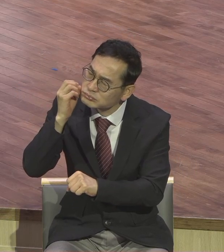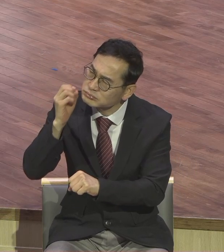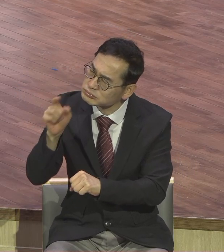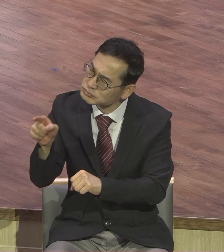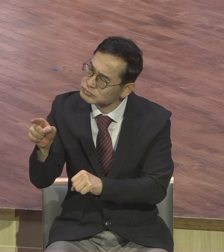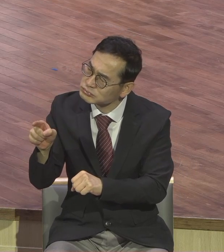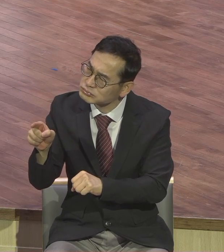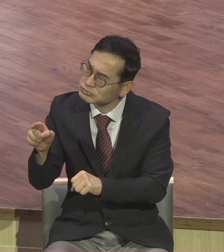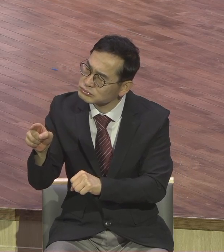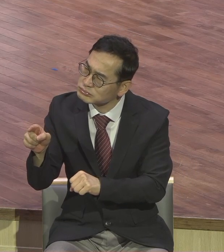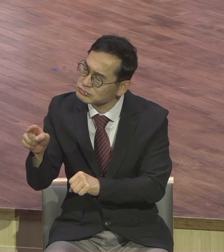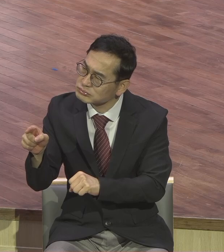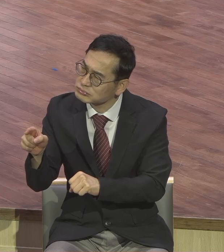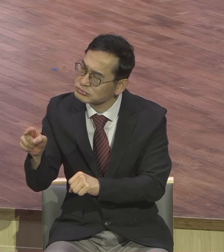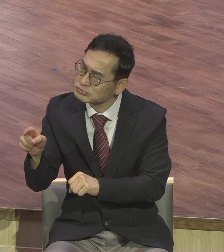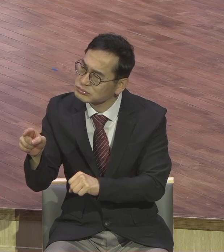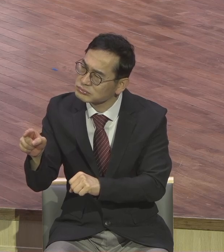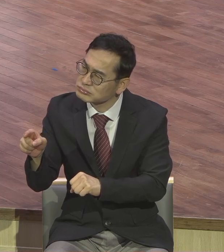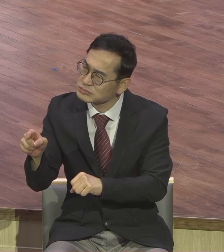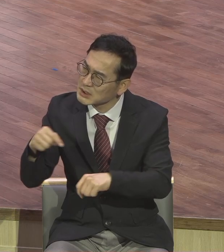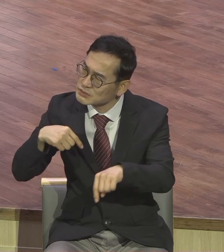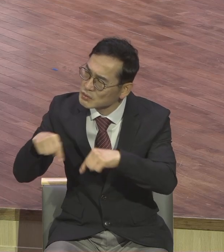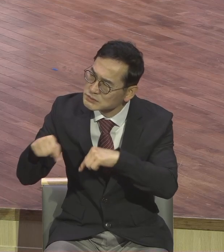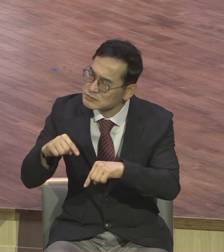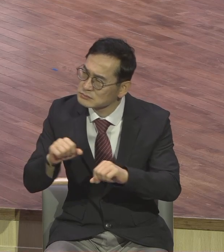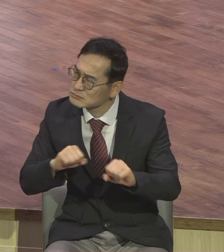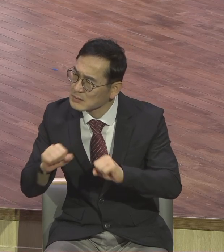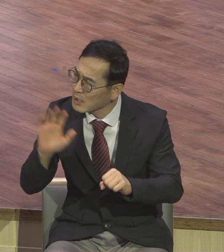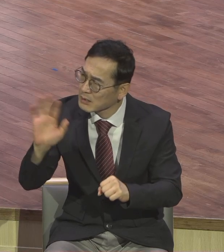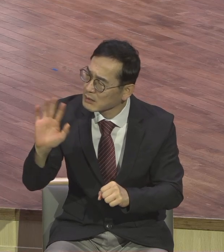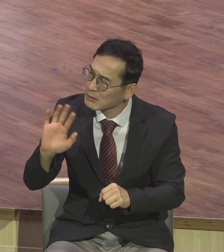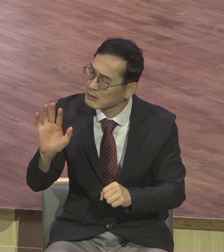가까이 시간이 지나가는데도 아닌 것 같아요.